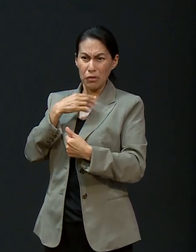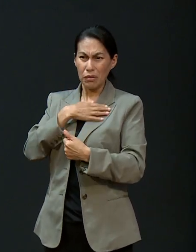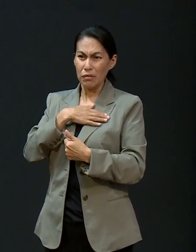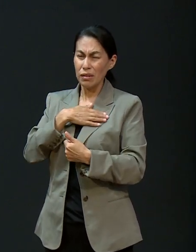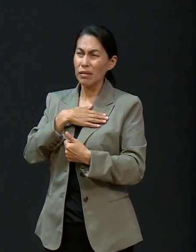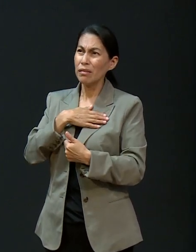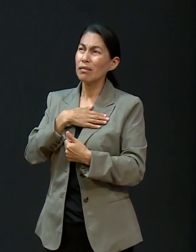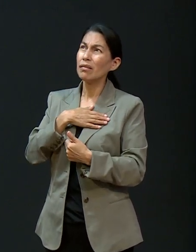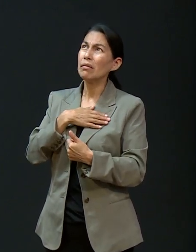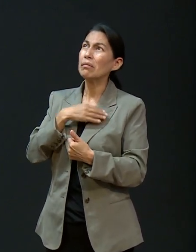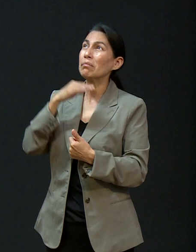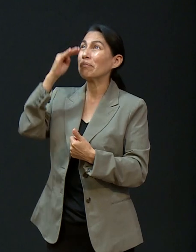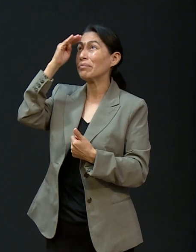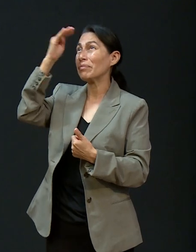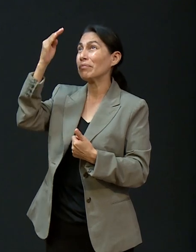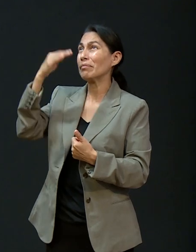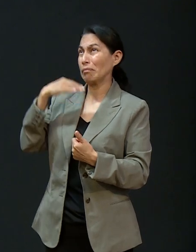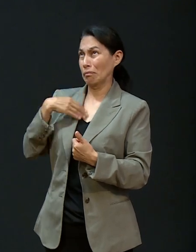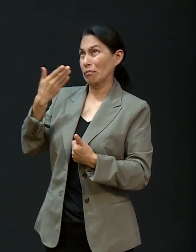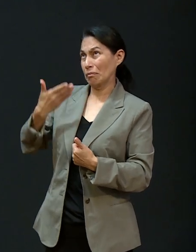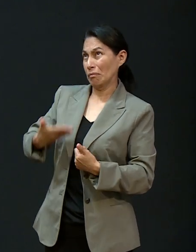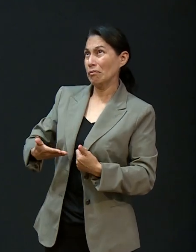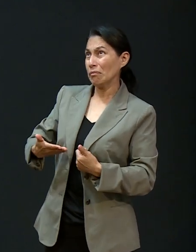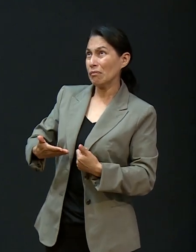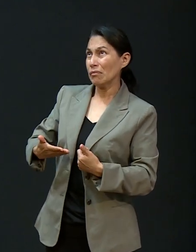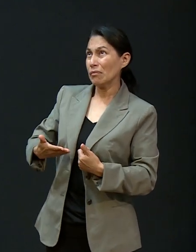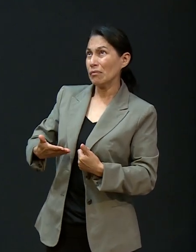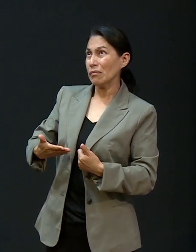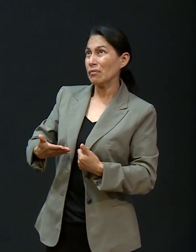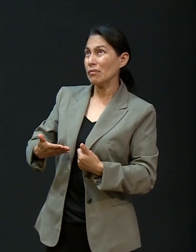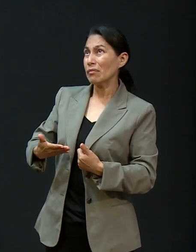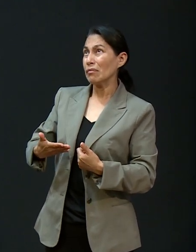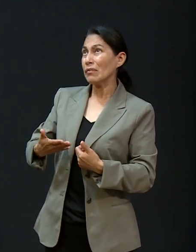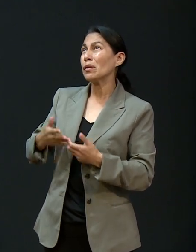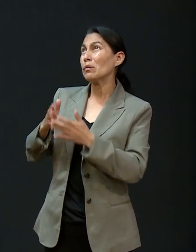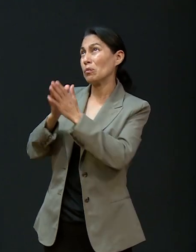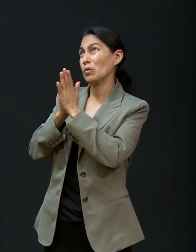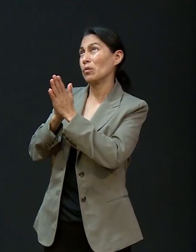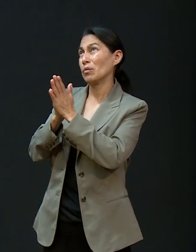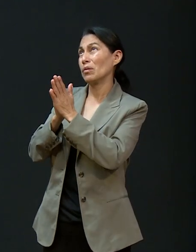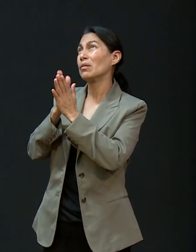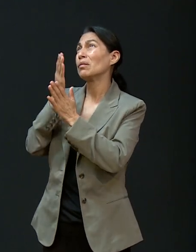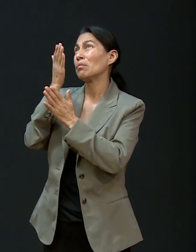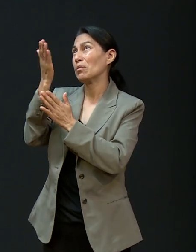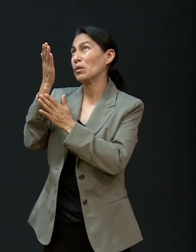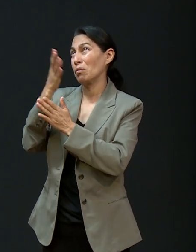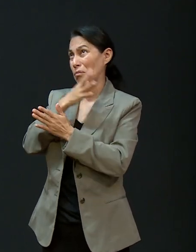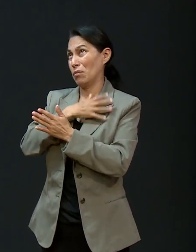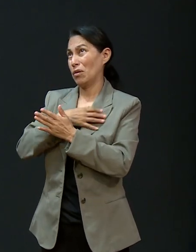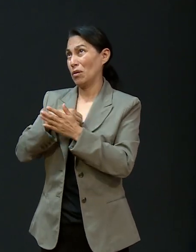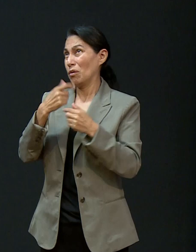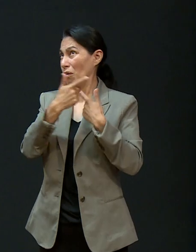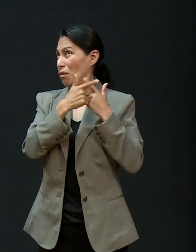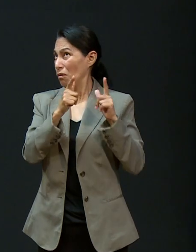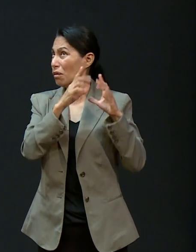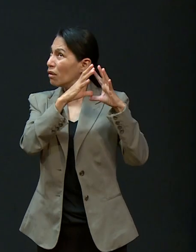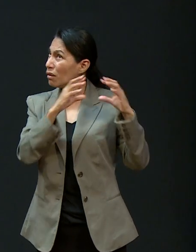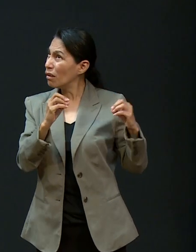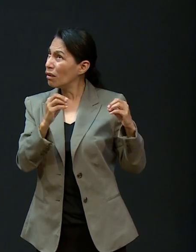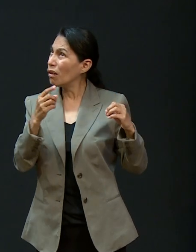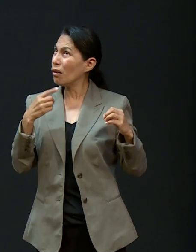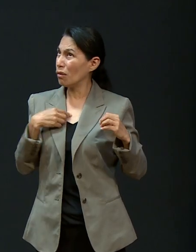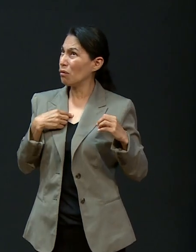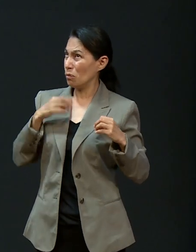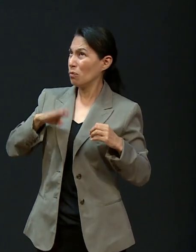baño y dijo, señor, pues, aquí estoy, yo quiero hacer un, como que un negocio, así, ¿cuándo diga?